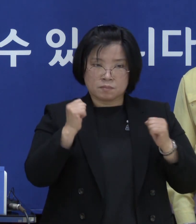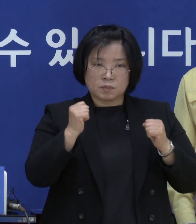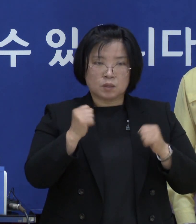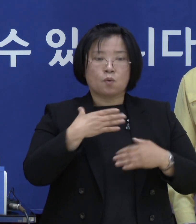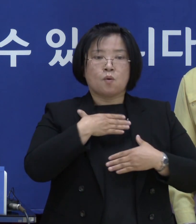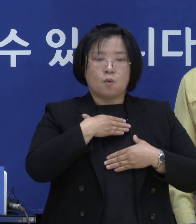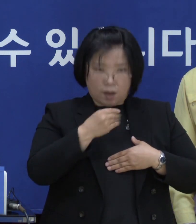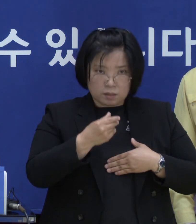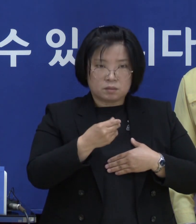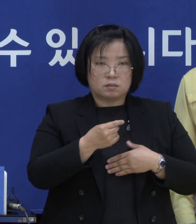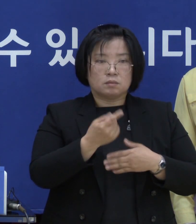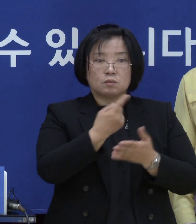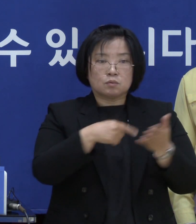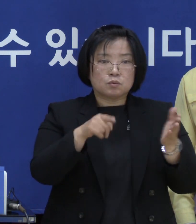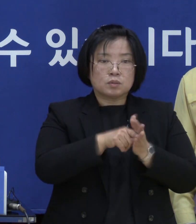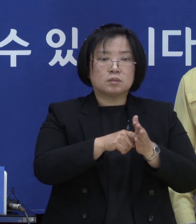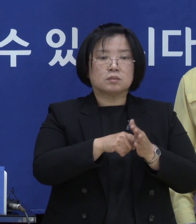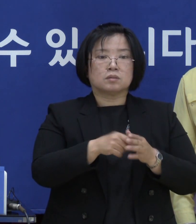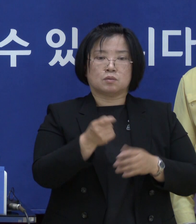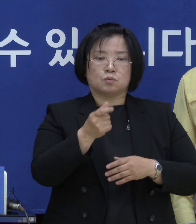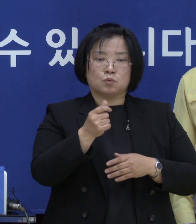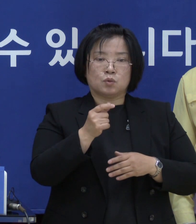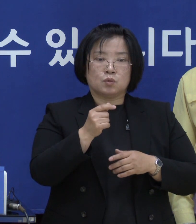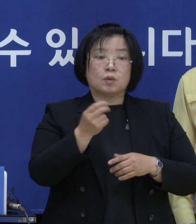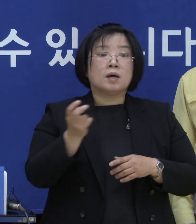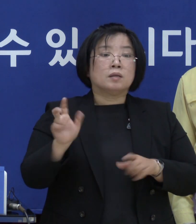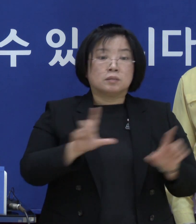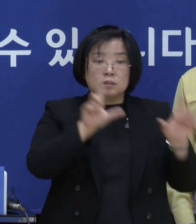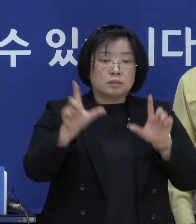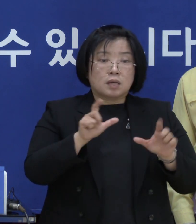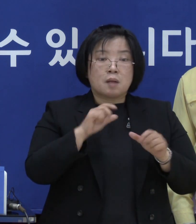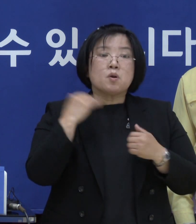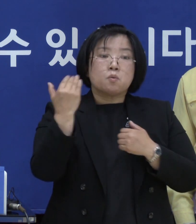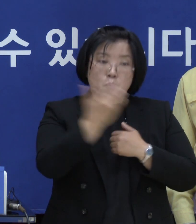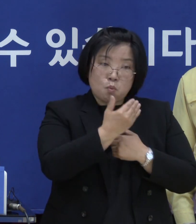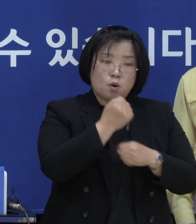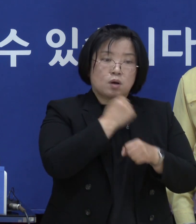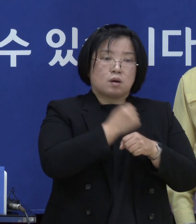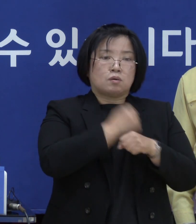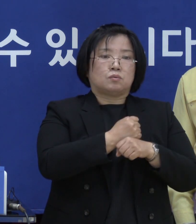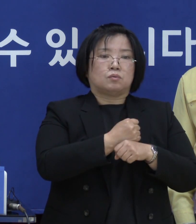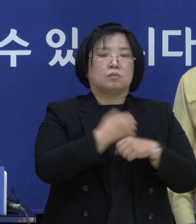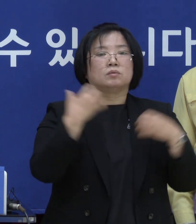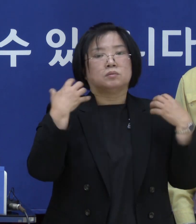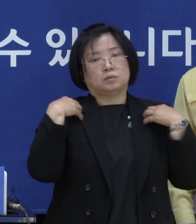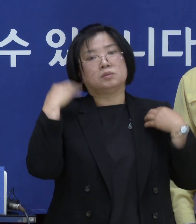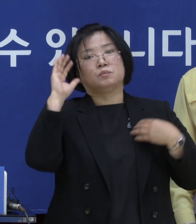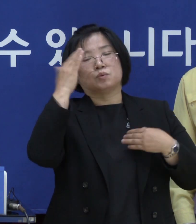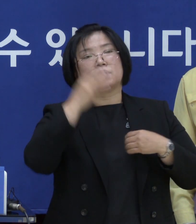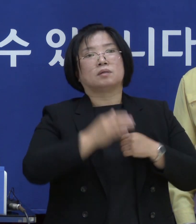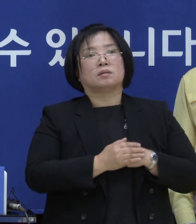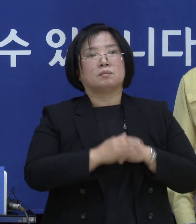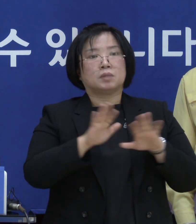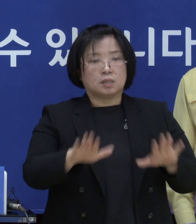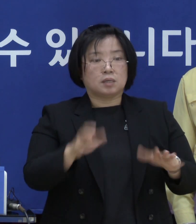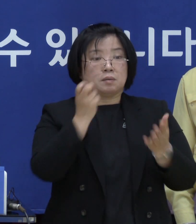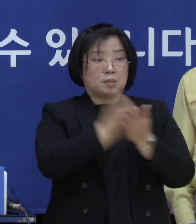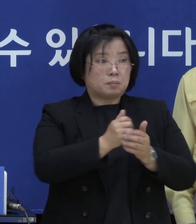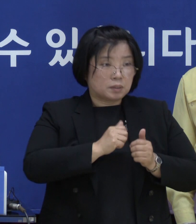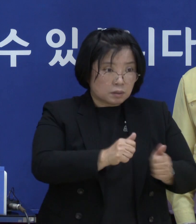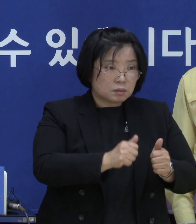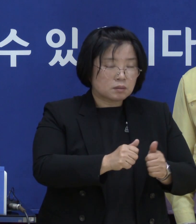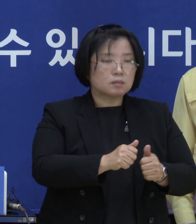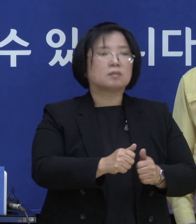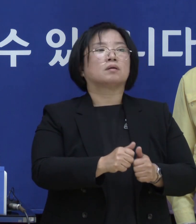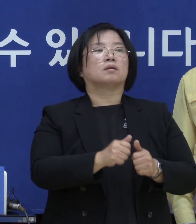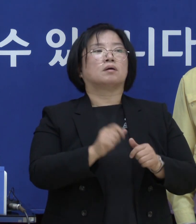최소한의 삶을 보장하는 위기 극복이 최우선 과제입니다. 이 원칙에 따라 가용할